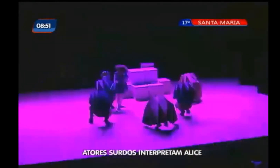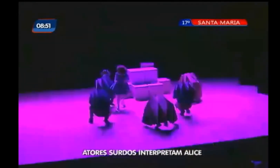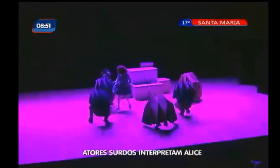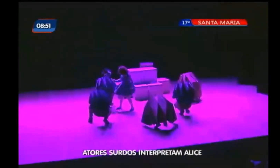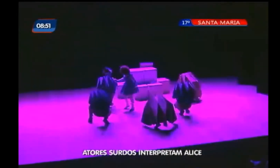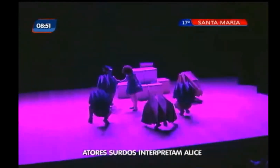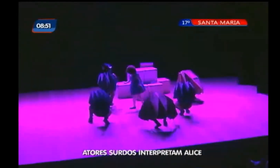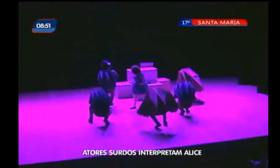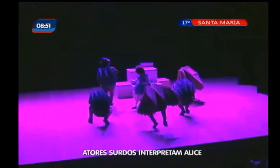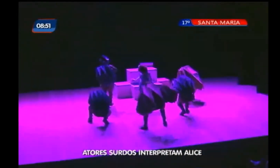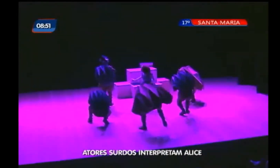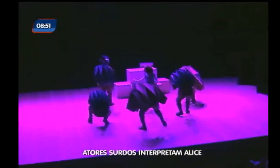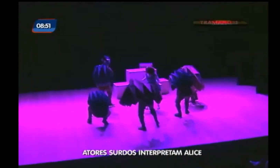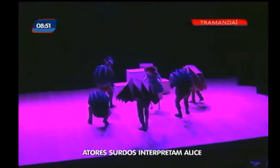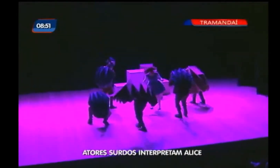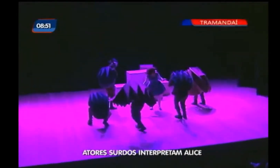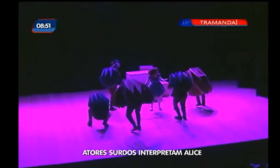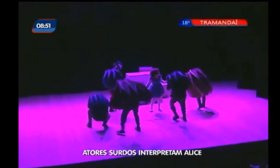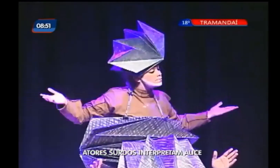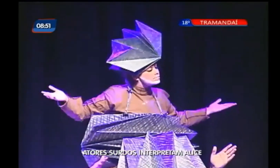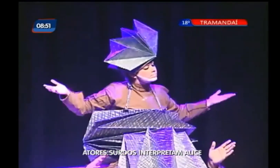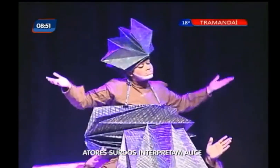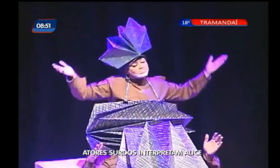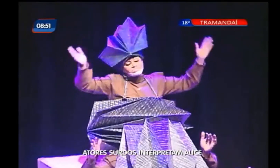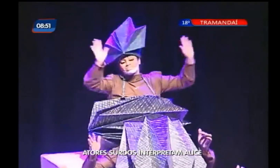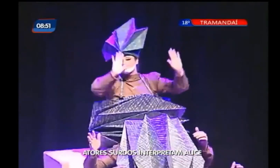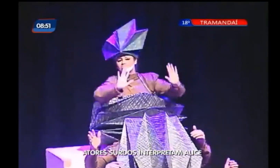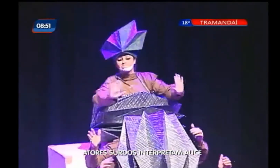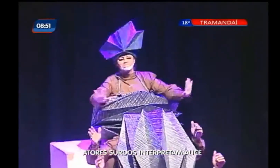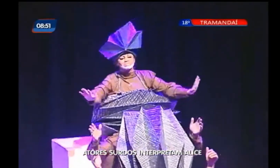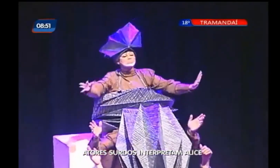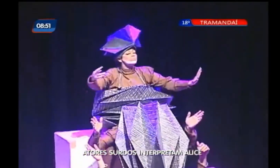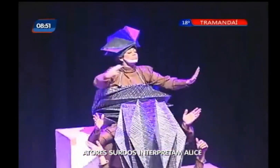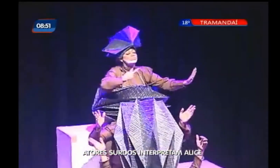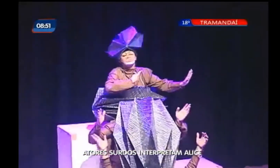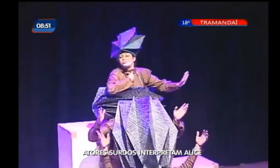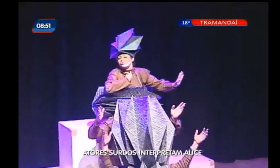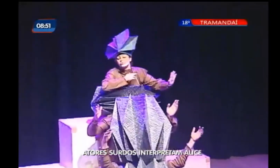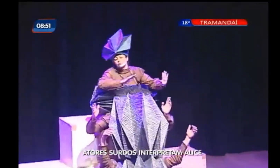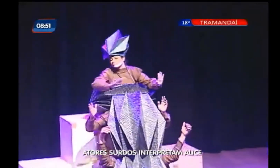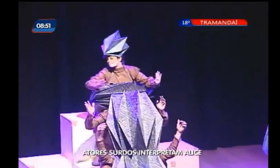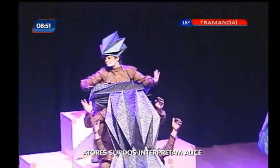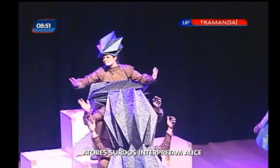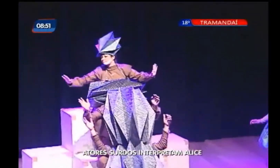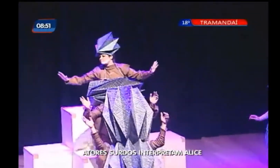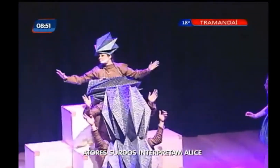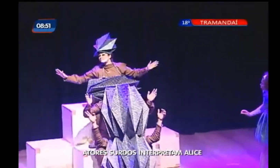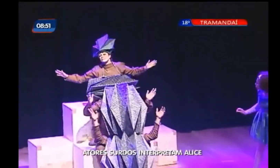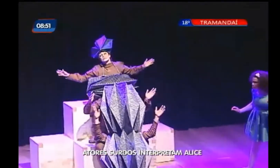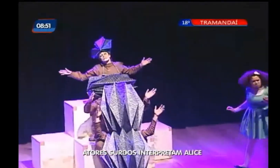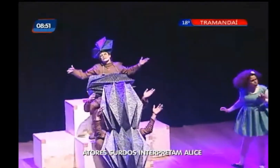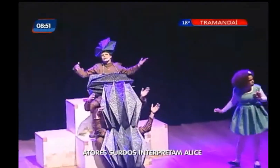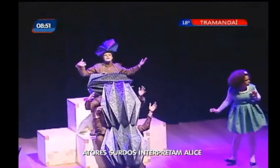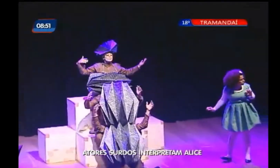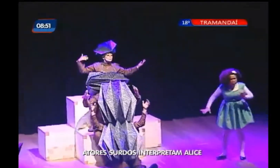A narração é feita para que o público comum também possa assistir. A expressão corporal dos atores fala mais